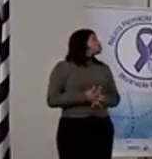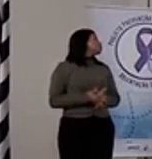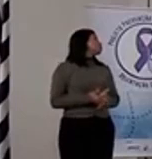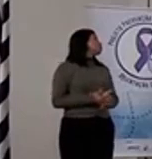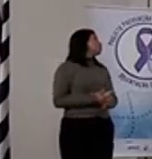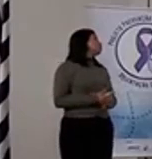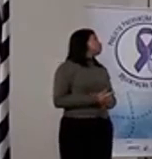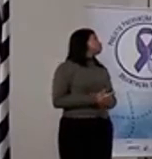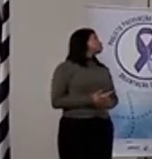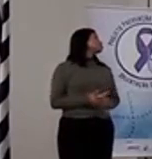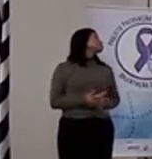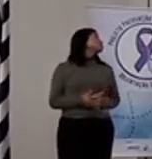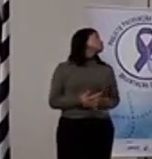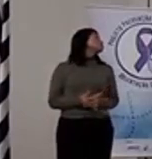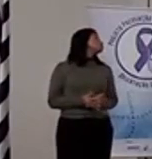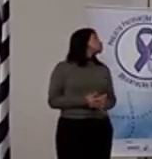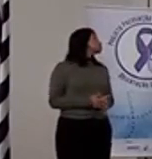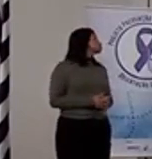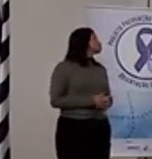Um pezinho,